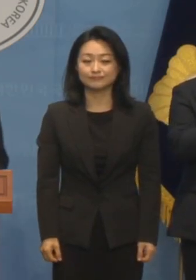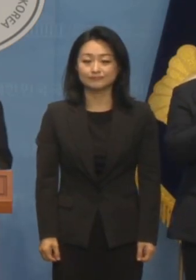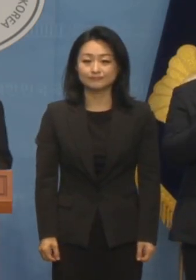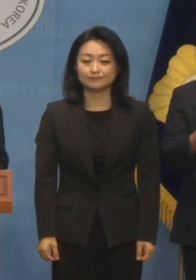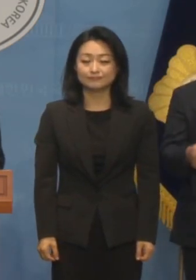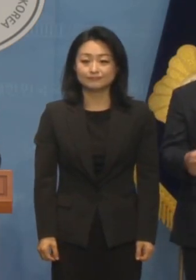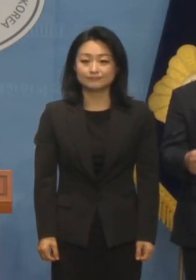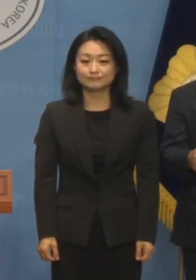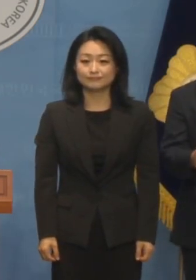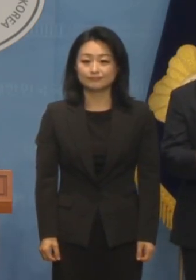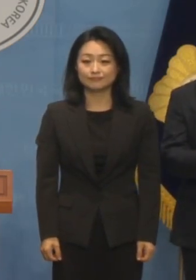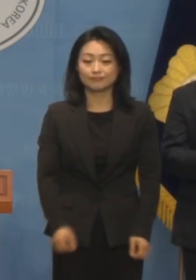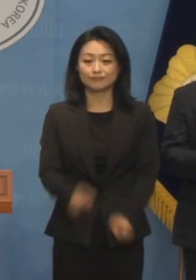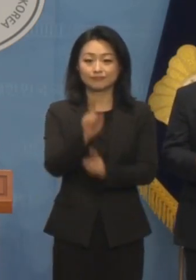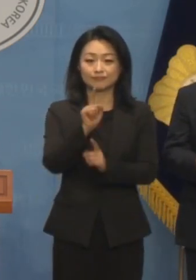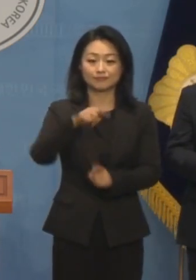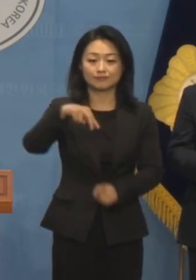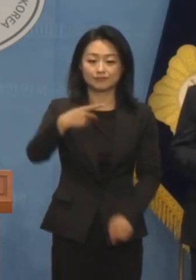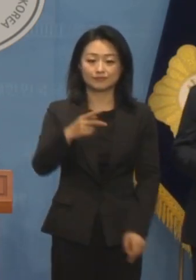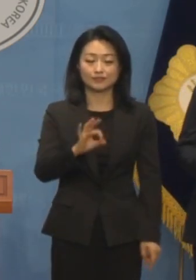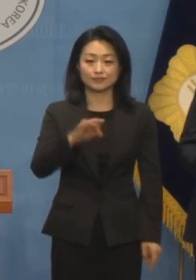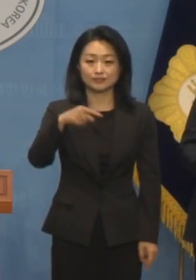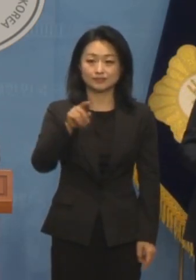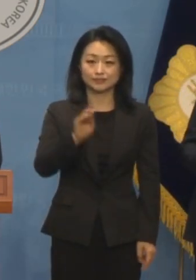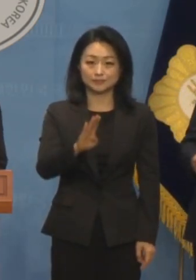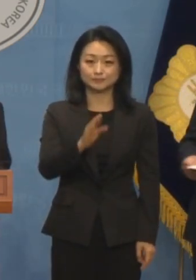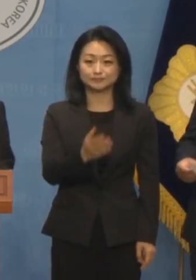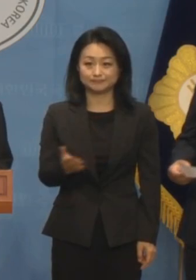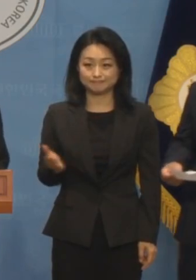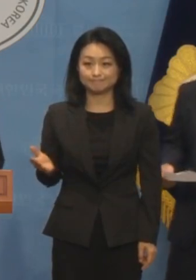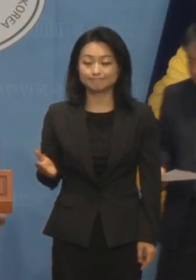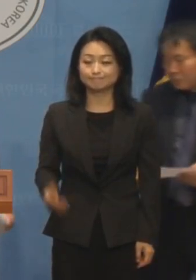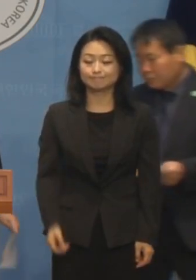네, 마지막으로 이승석 최고위원 인사드리겠습니다.